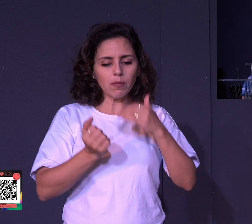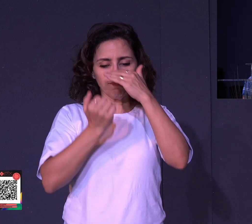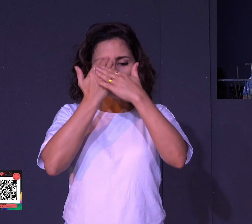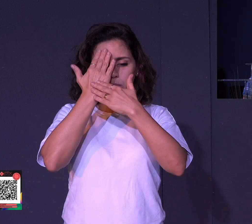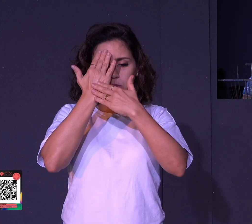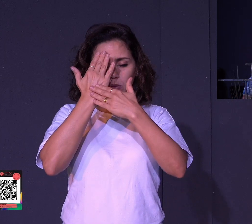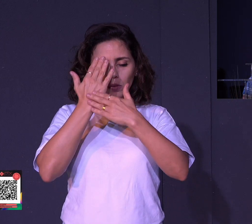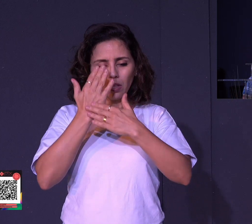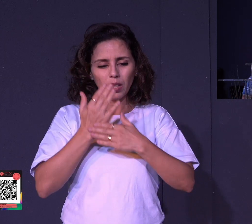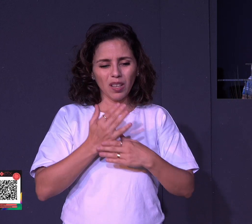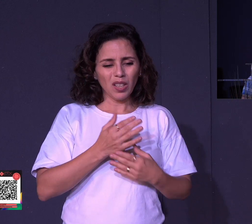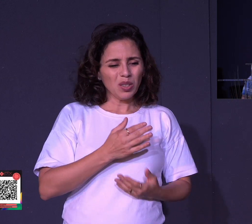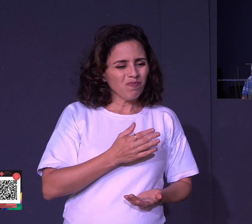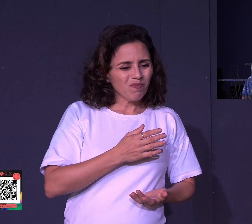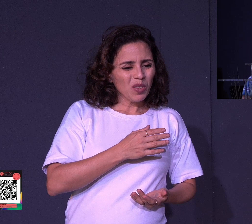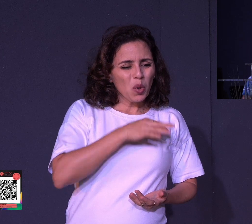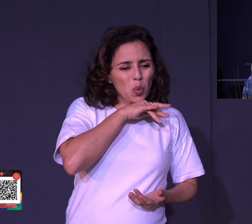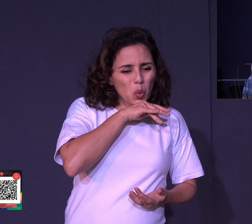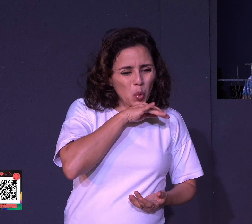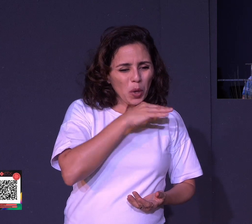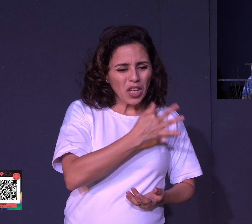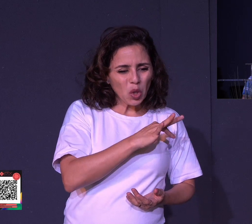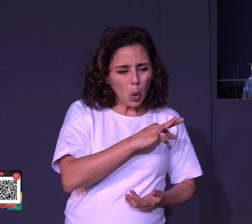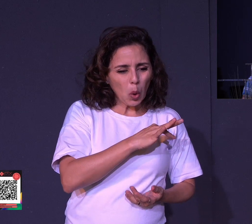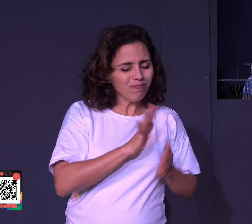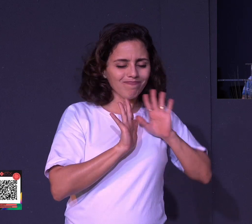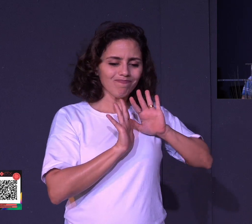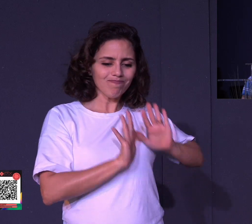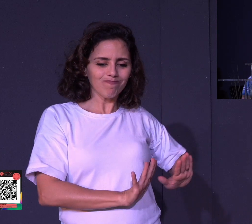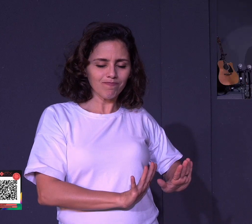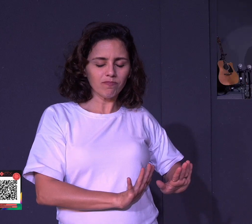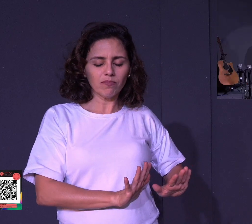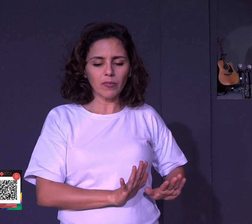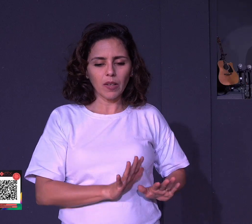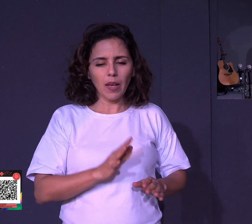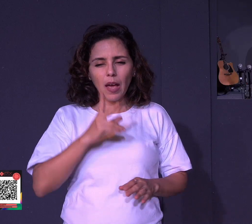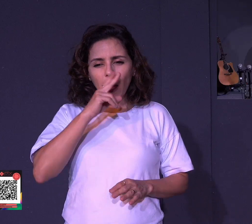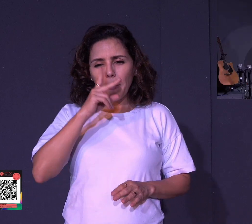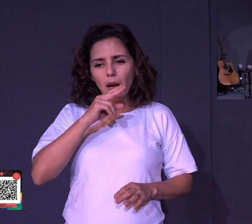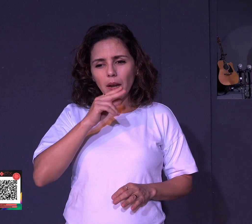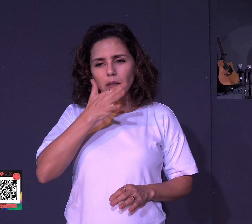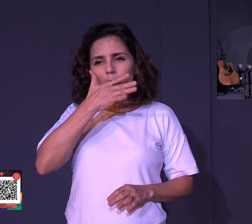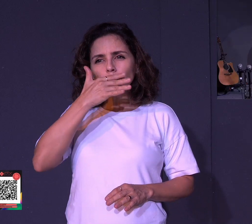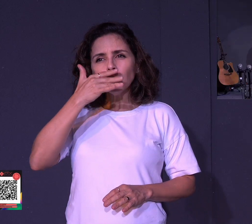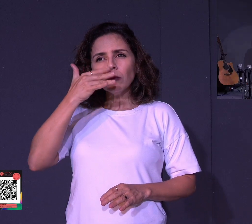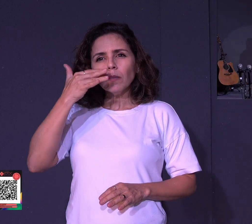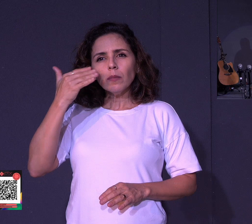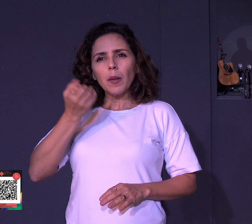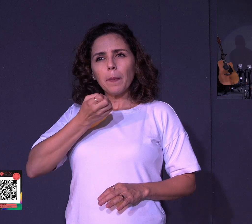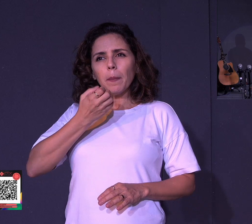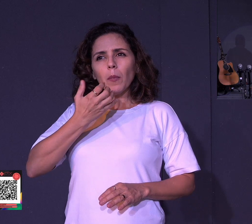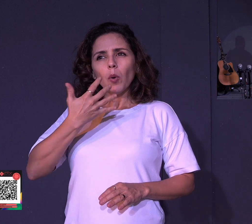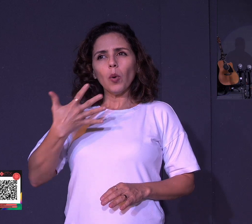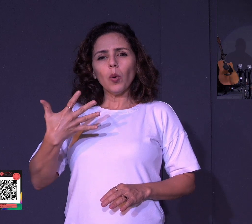dor a ninguém. Tem a ver com uma fragrância agradável, semelhante ao perfume de Cristo. Esse tem que